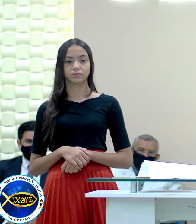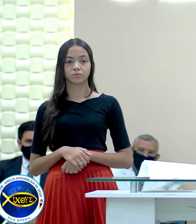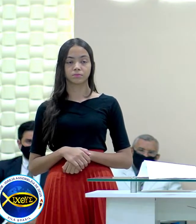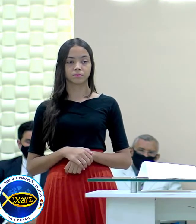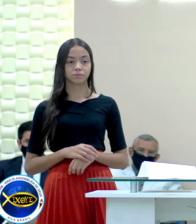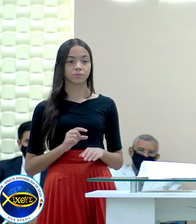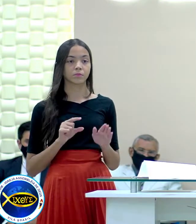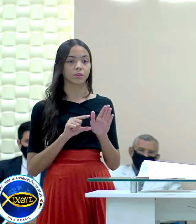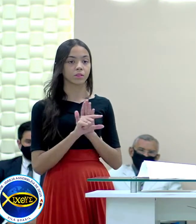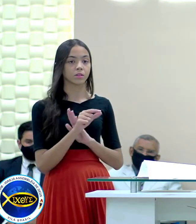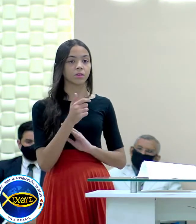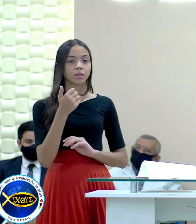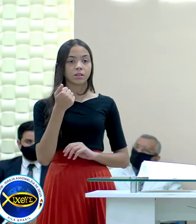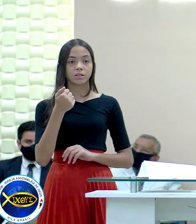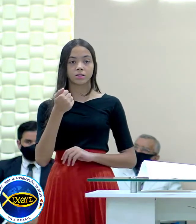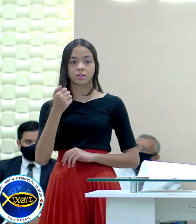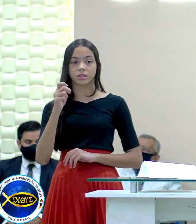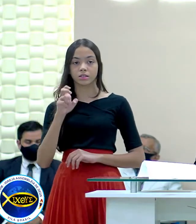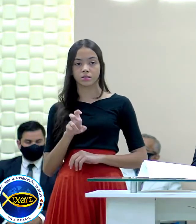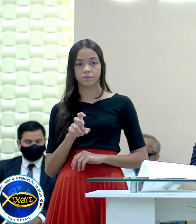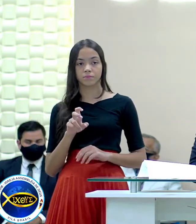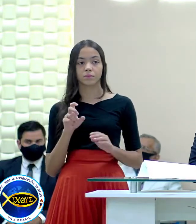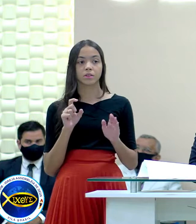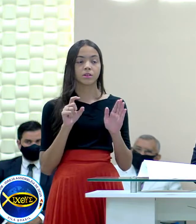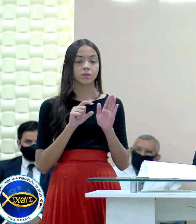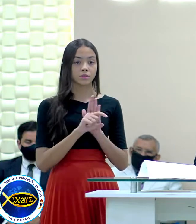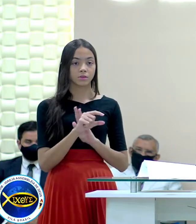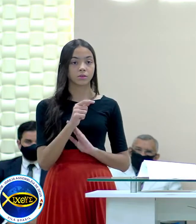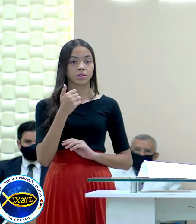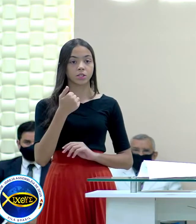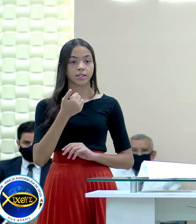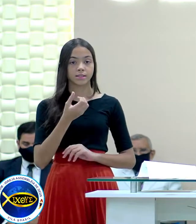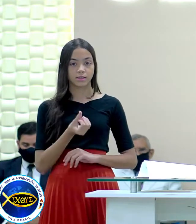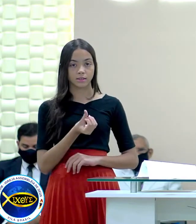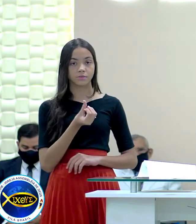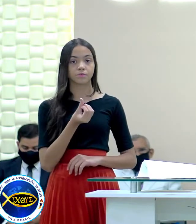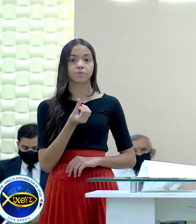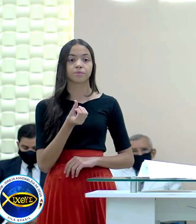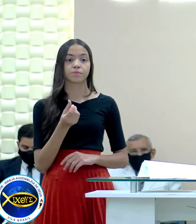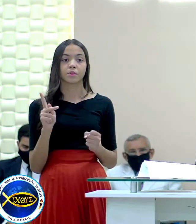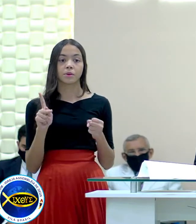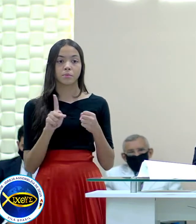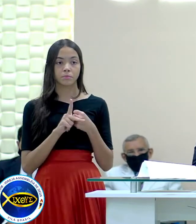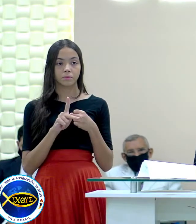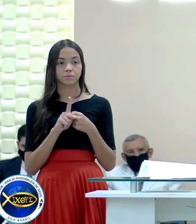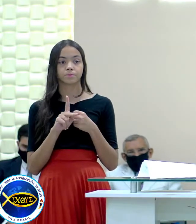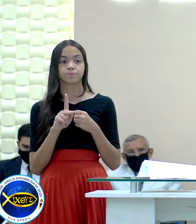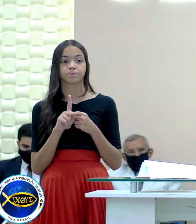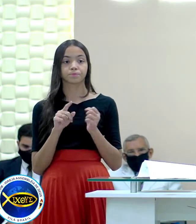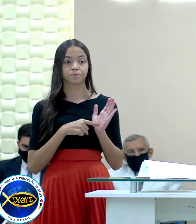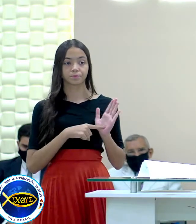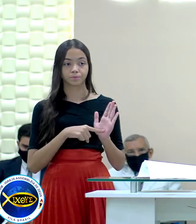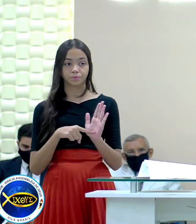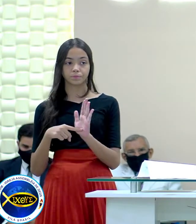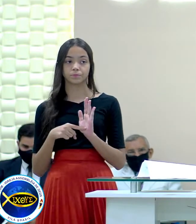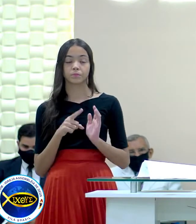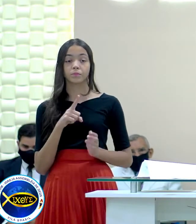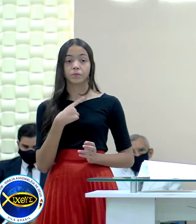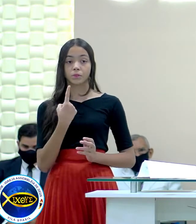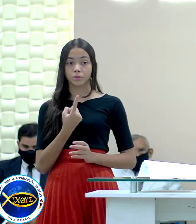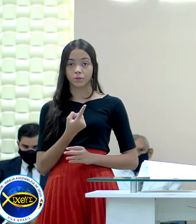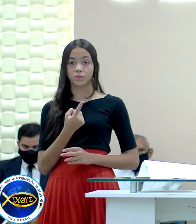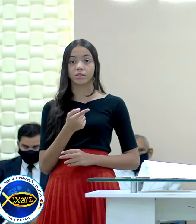Versículo 15, o versículo 16, o apóstolo Pedro enfatiza o que nós estamos a falar,